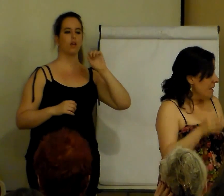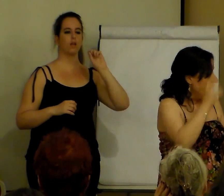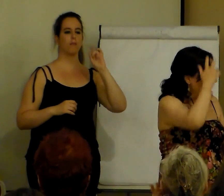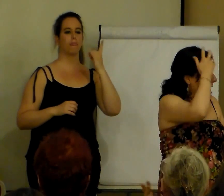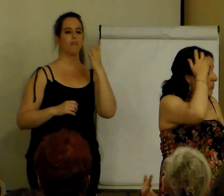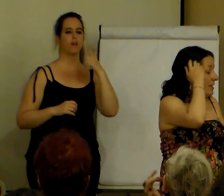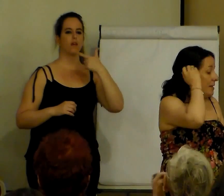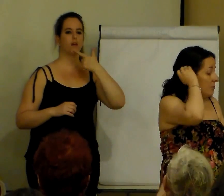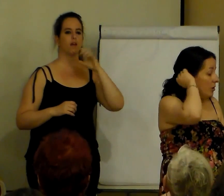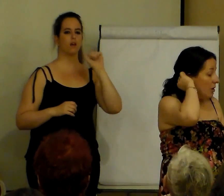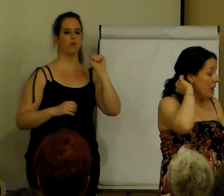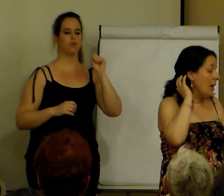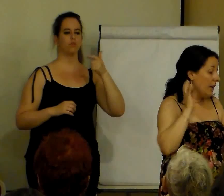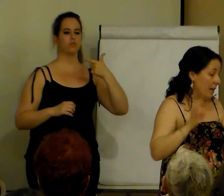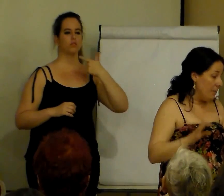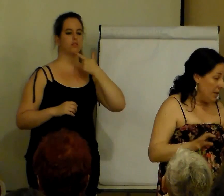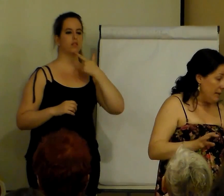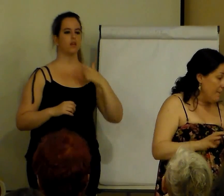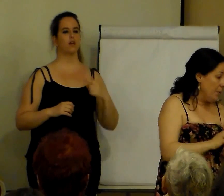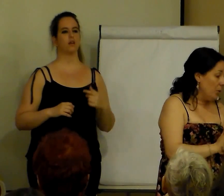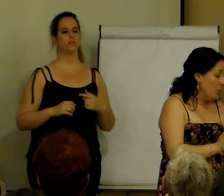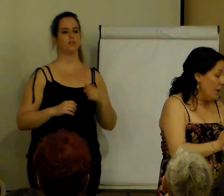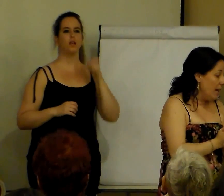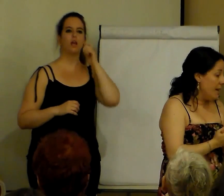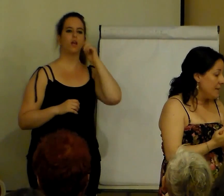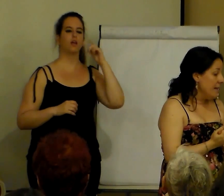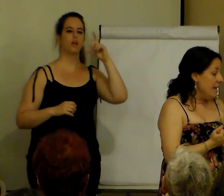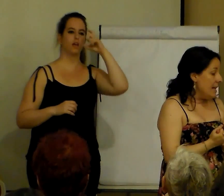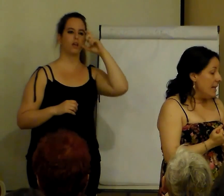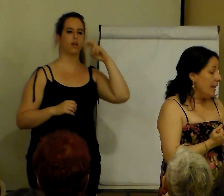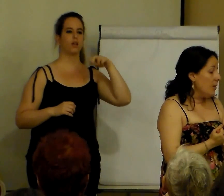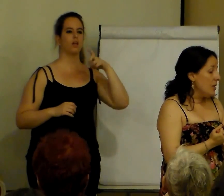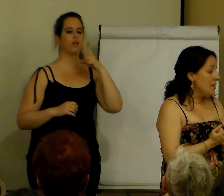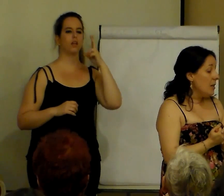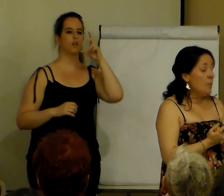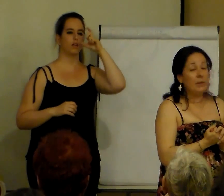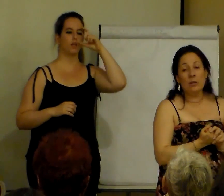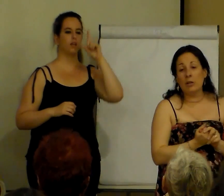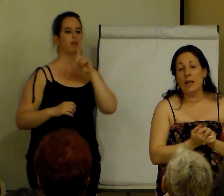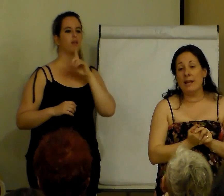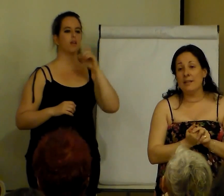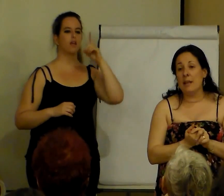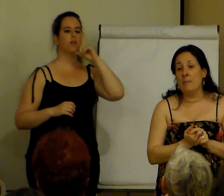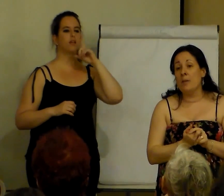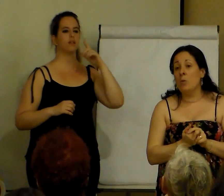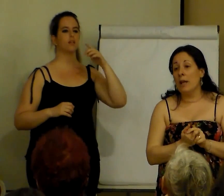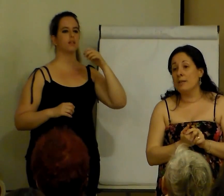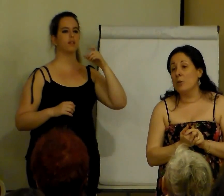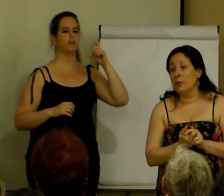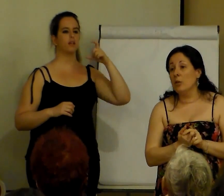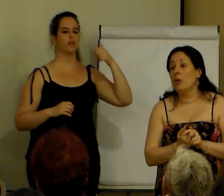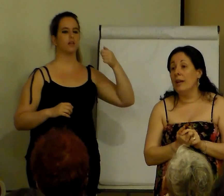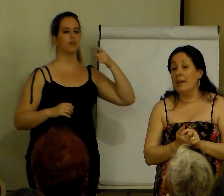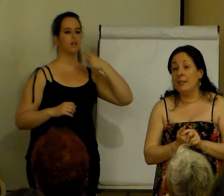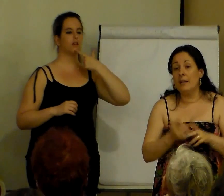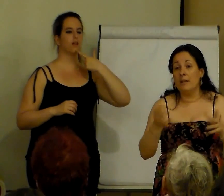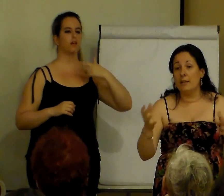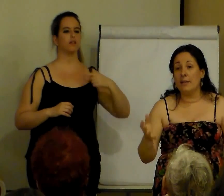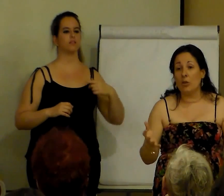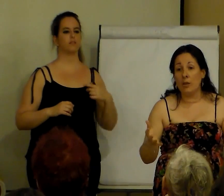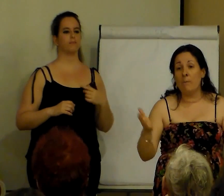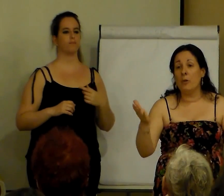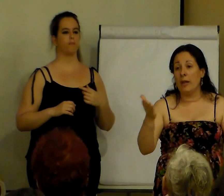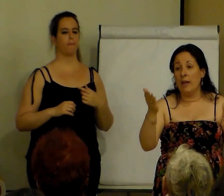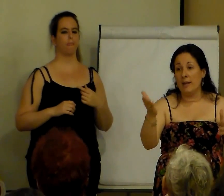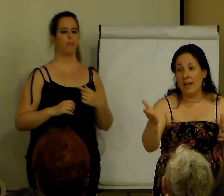estudiadas, causas inmunológicas que también están poco estudiadas, y causas psicopatológicas vinculadas sobre todo con el estrés